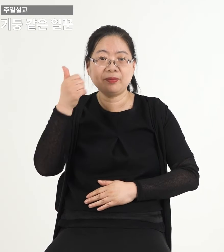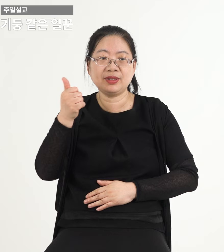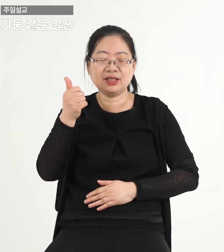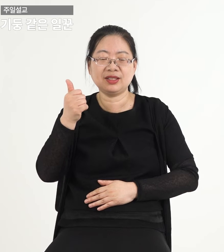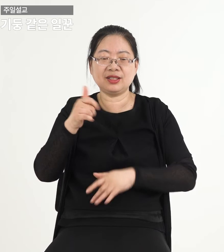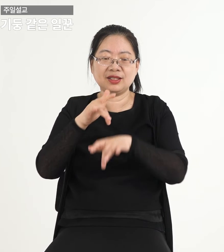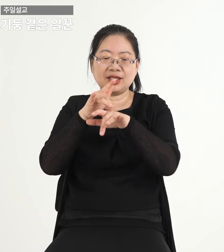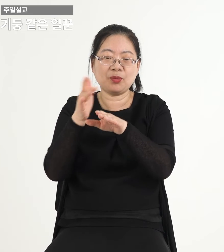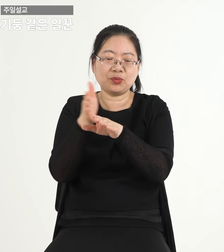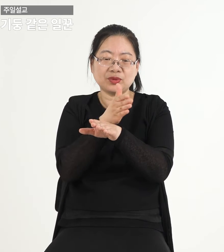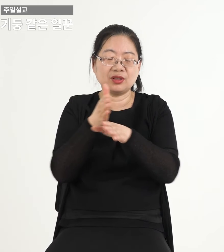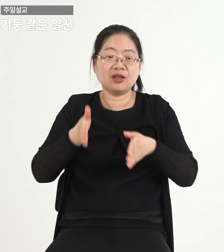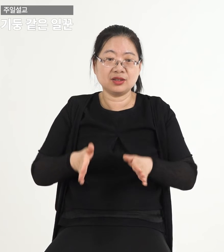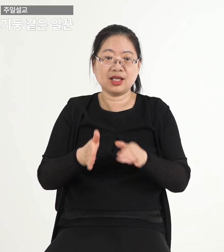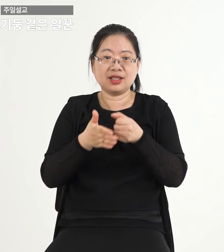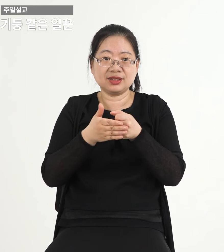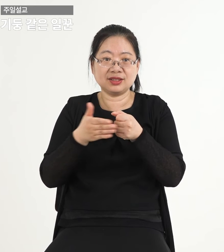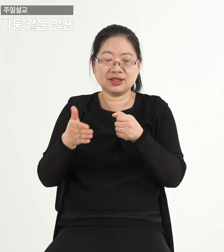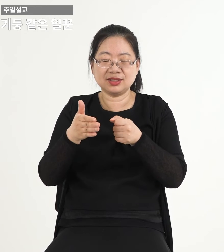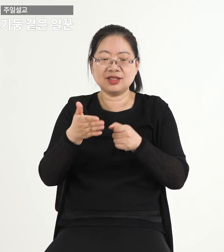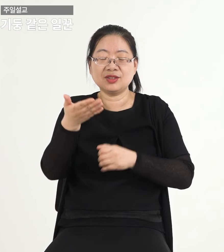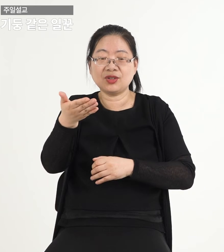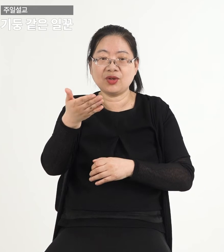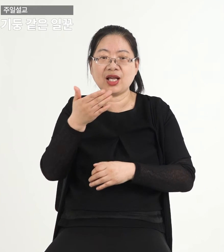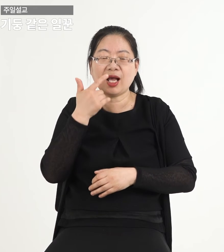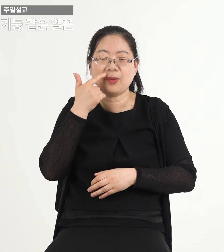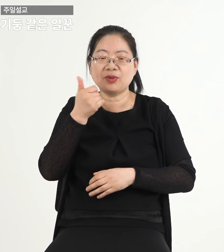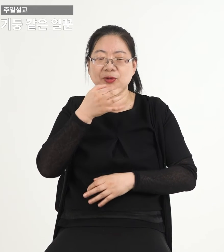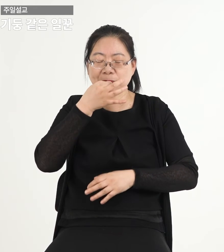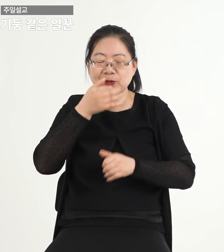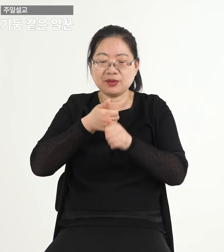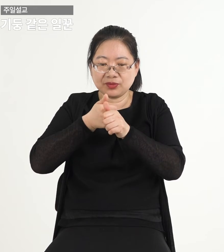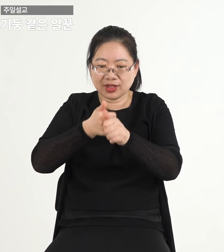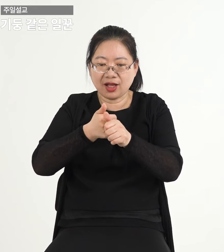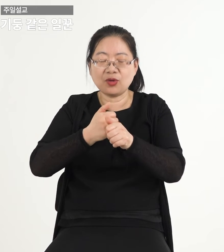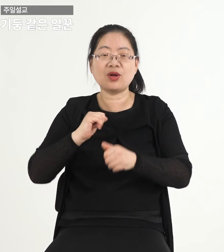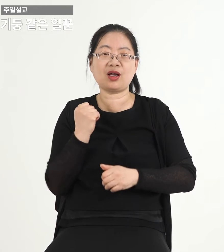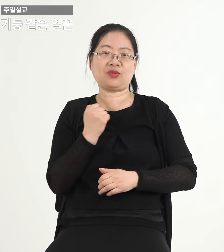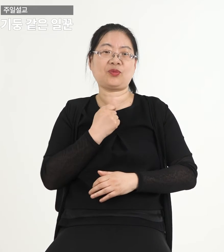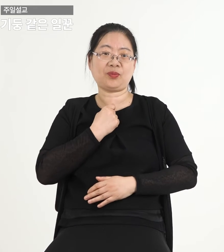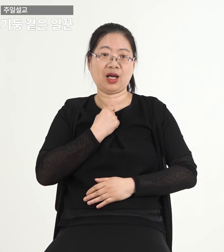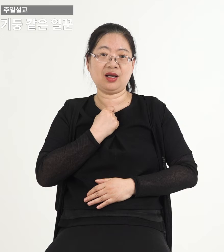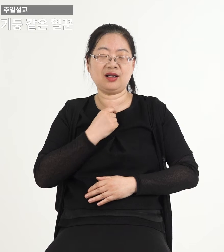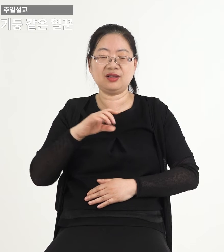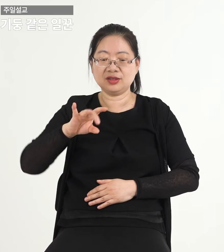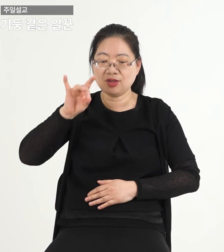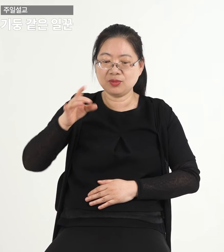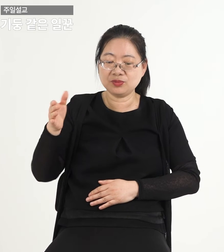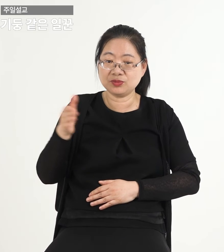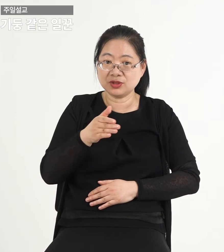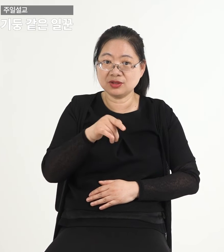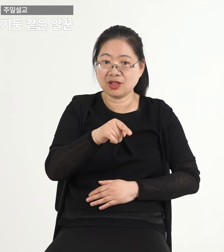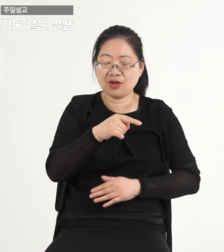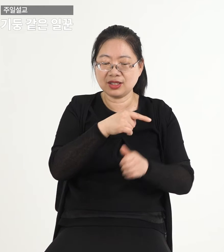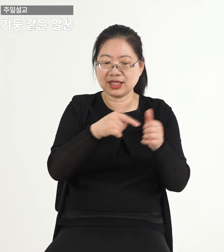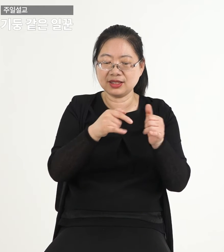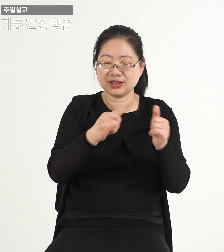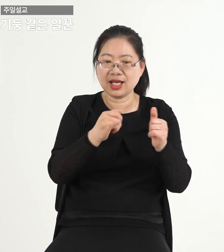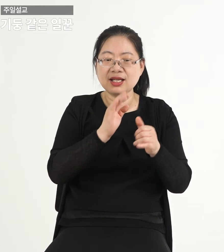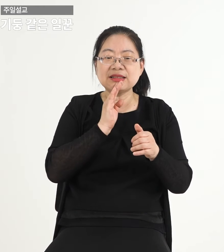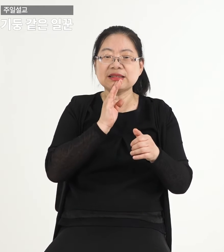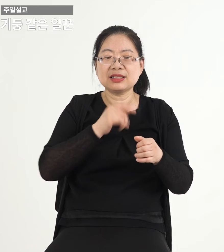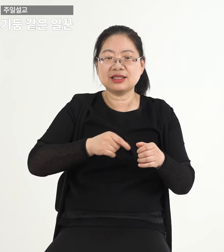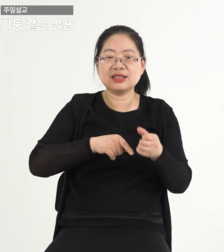마귀에게서 났으니 너희 아비의 욕심대로 너희도 행하고자 하느니라. 그는 처음부터 살인한 자의 진리가 그